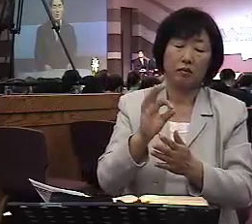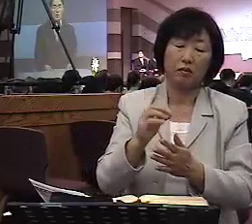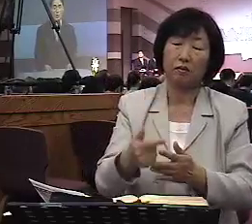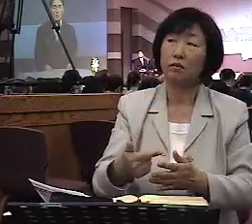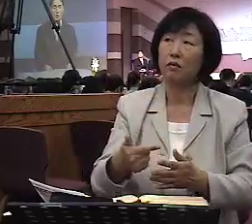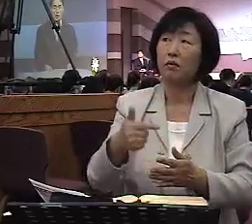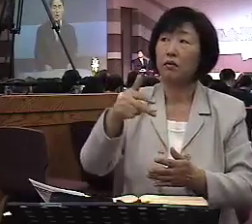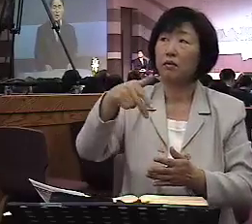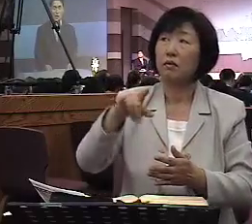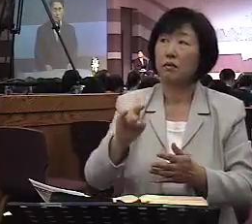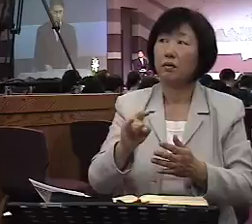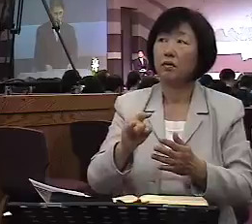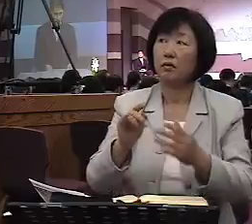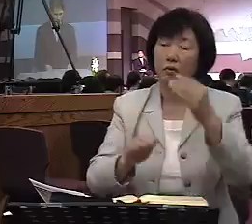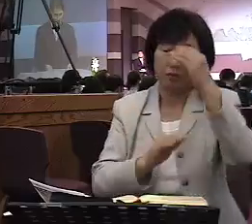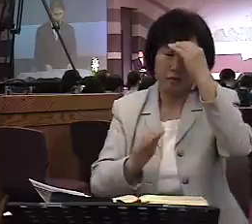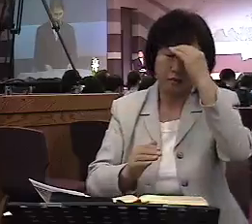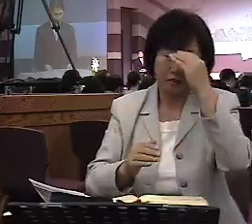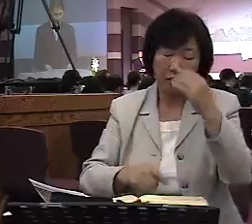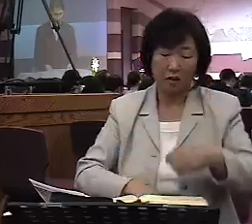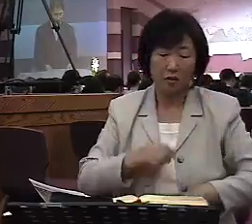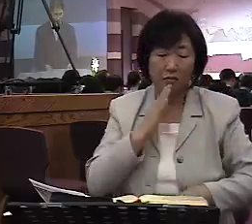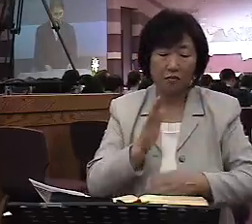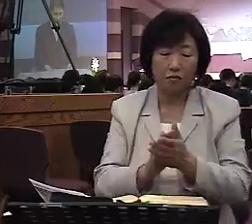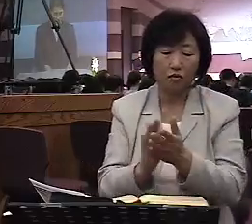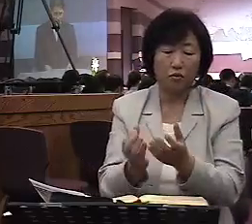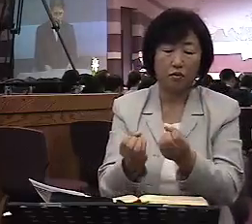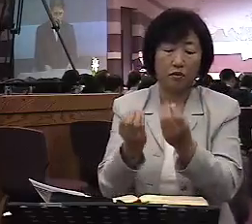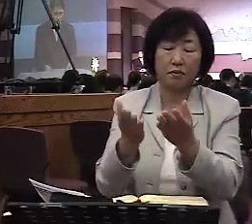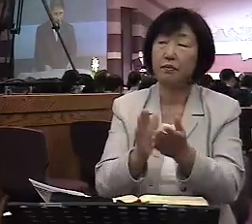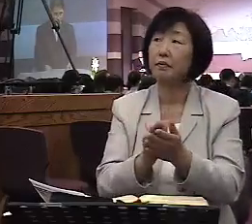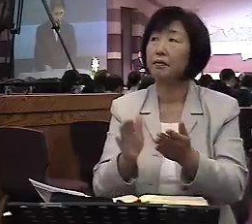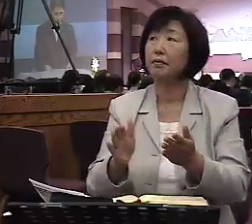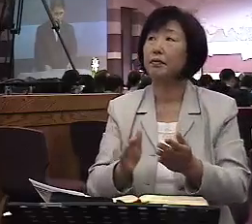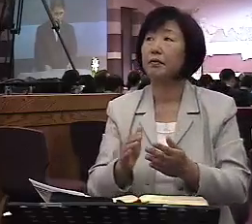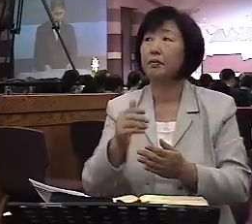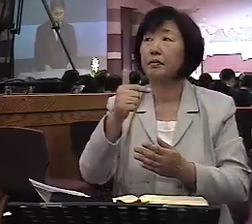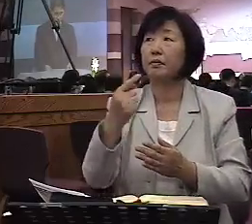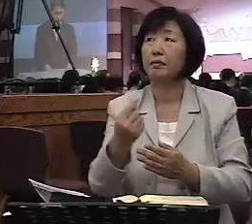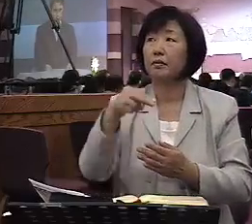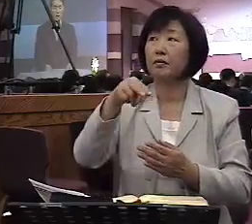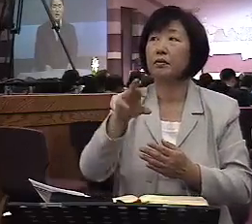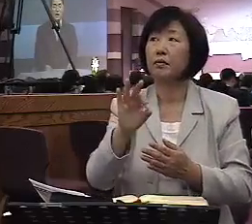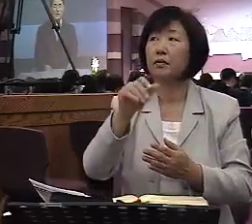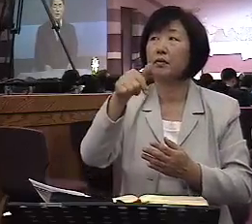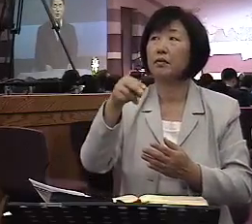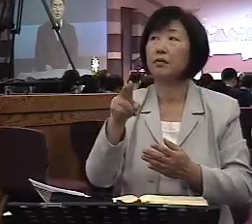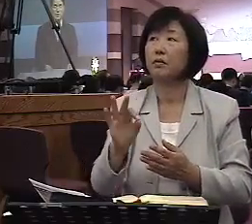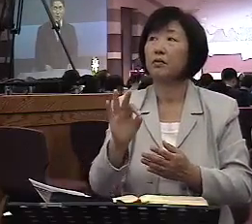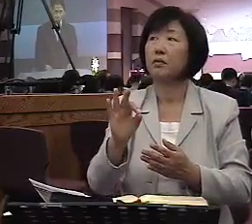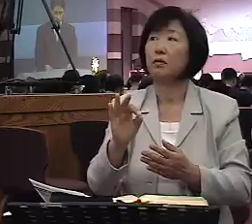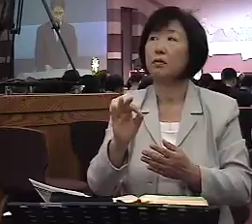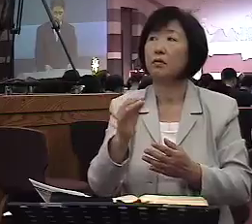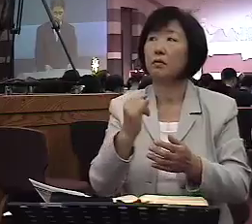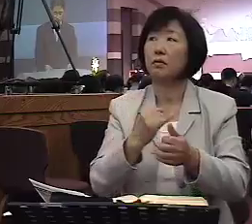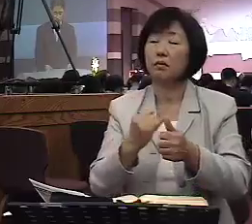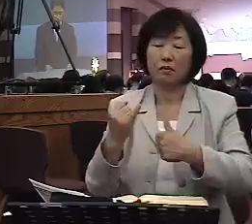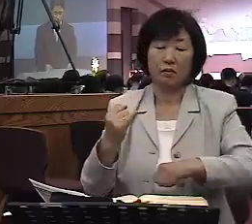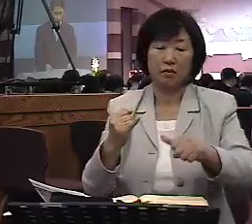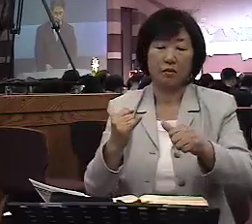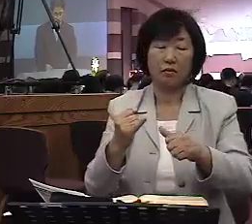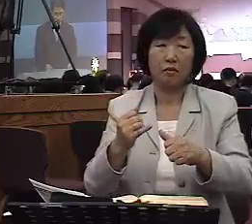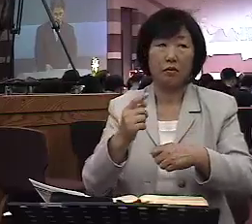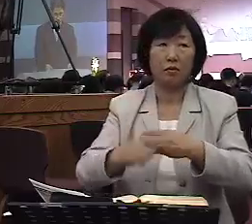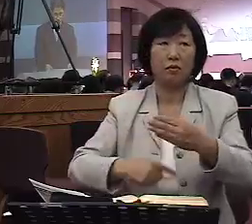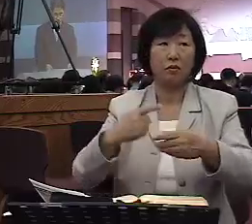얻으신 우리 성도님들 진심으로 축하드립니다. 노승현, 노영경 성도님의 아들 우영이의 돌잔치가